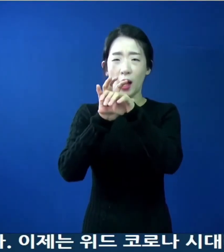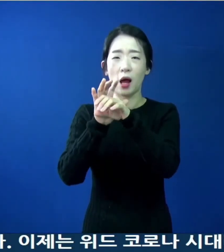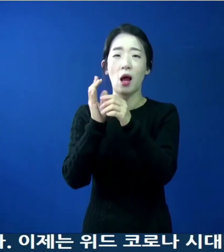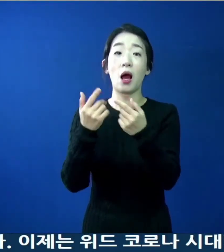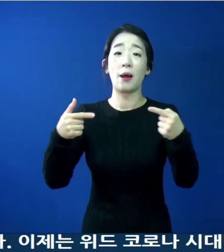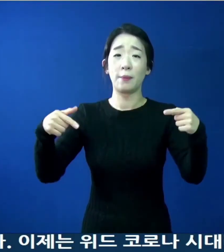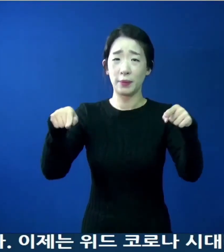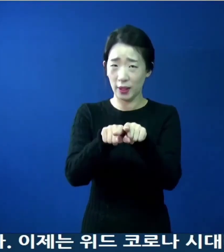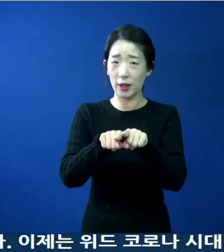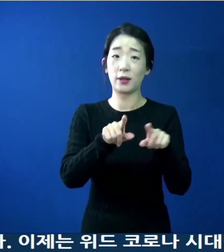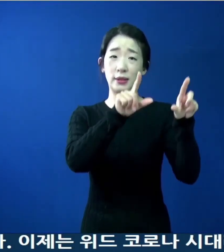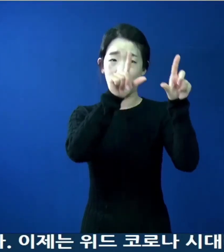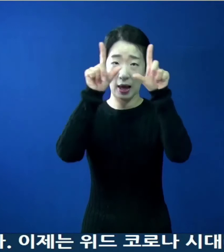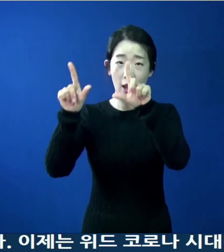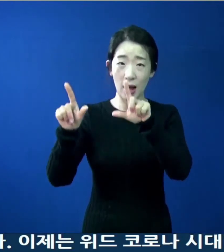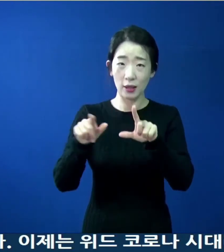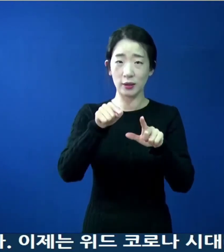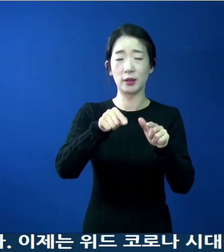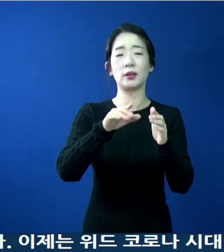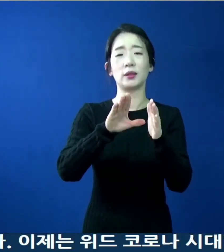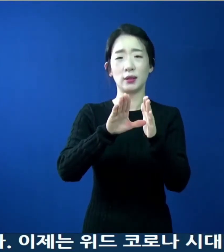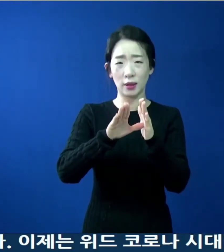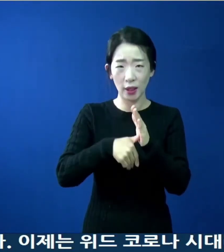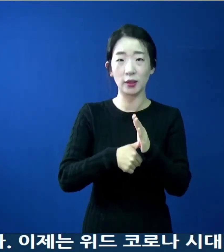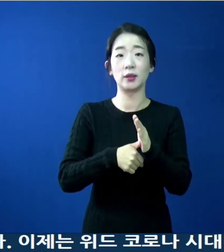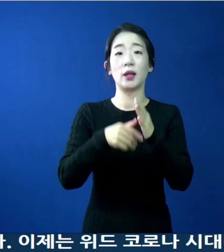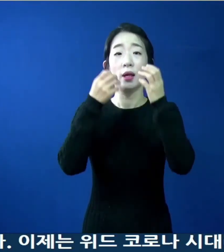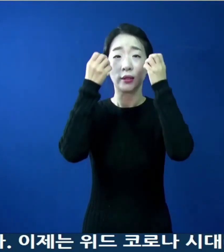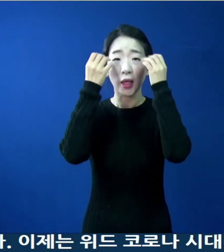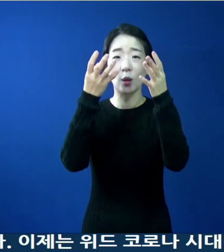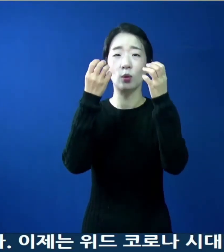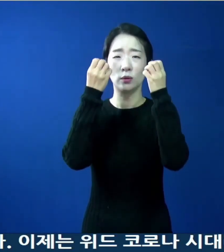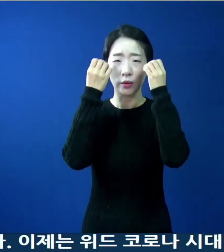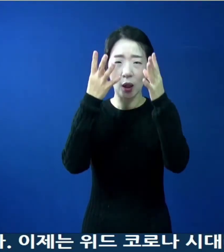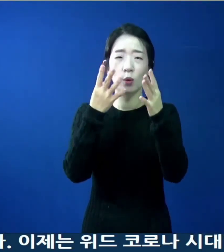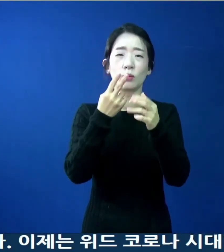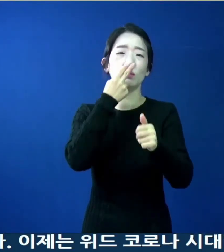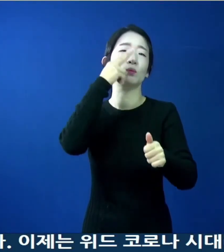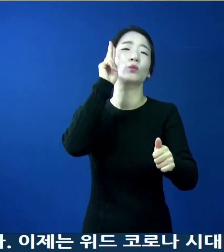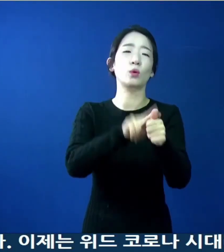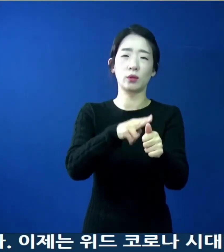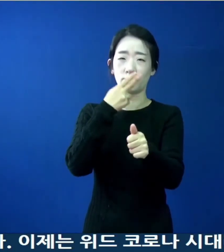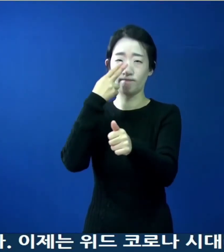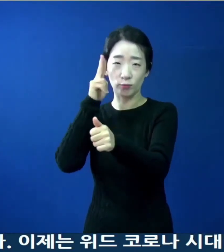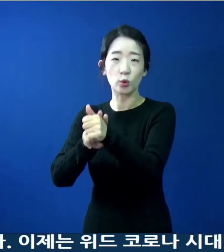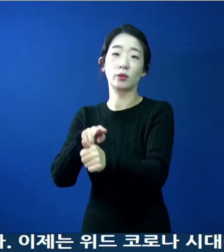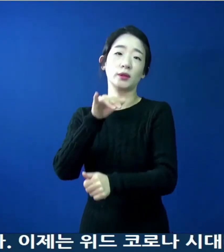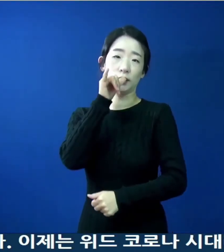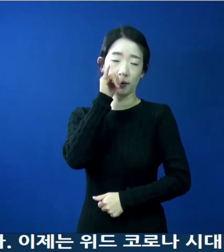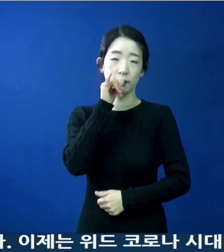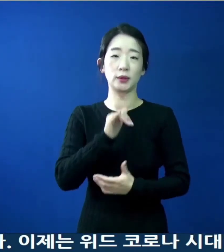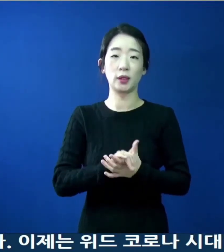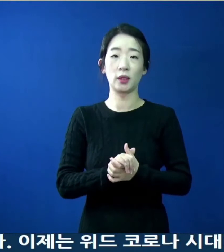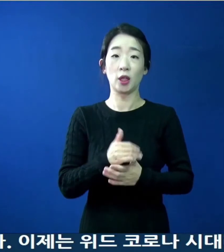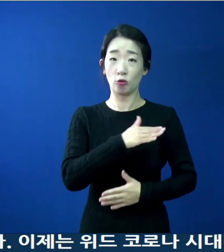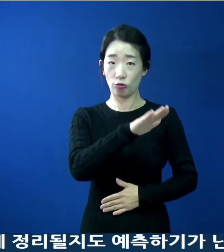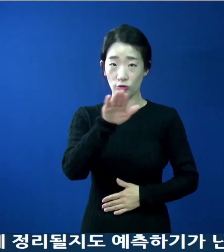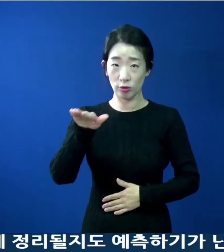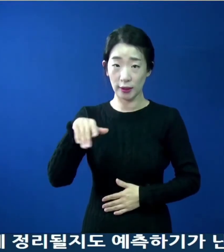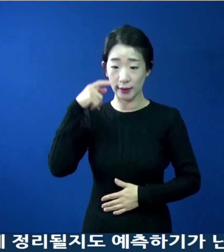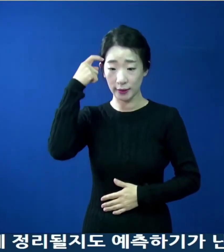시기는 계속 우리에게 많은 새로운 도전을 줄 겁니다. 여러분, 우리가 느끼는 도전